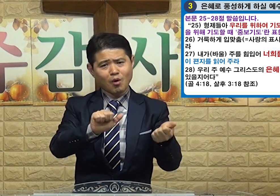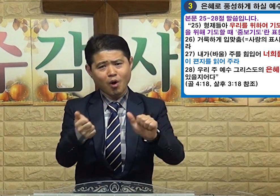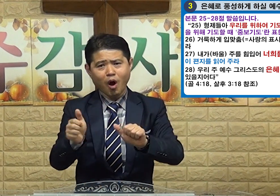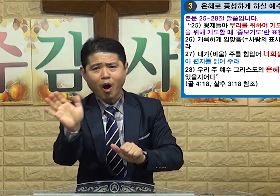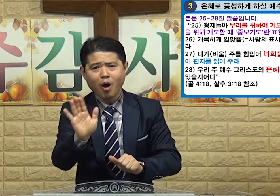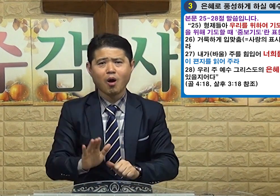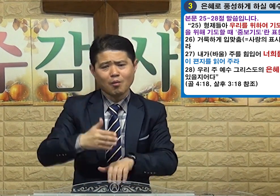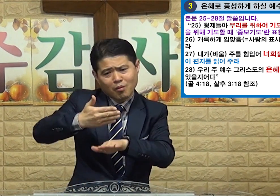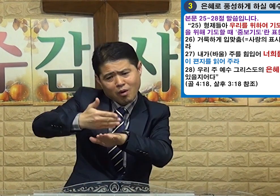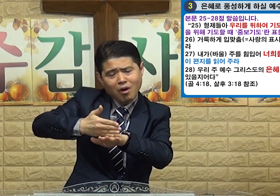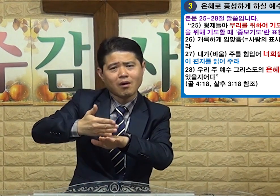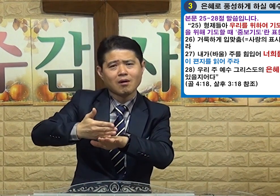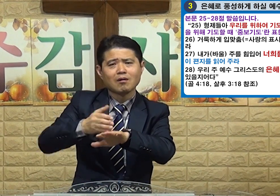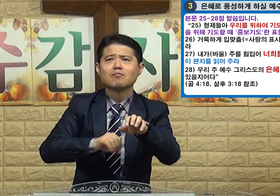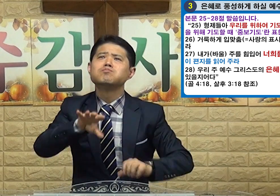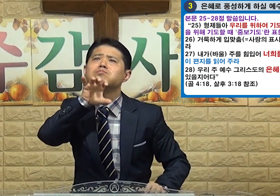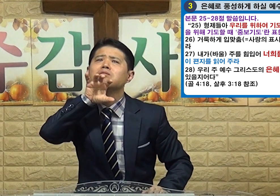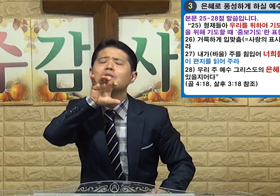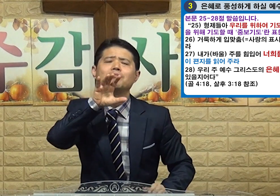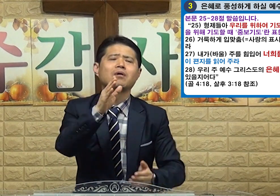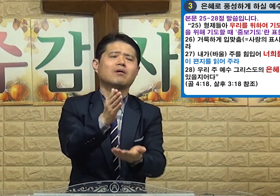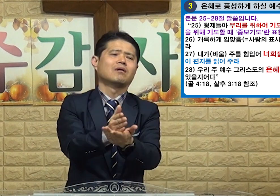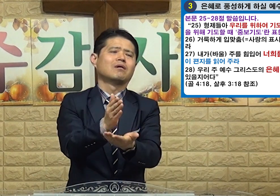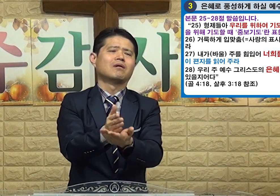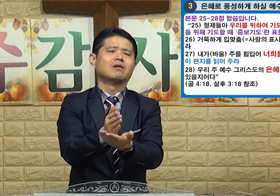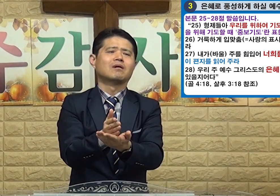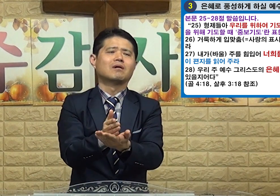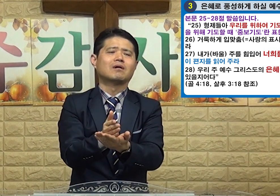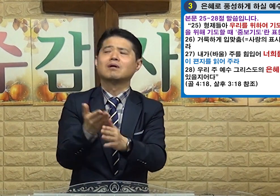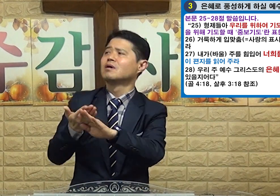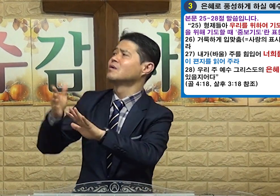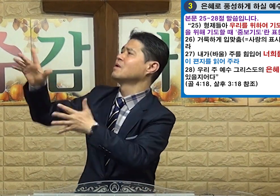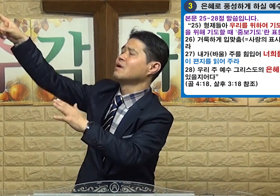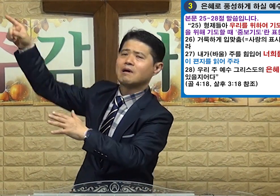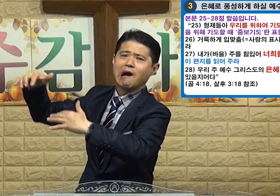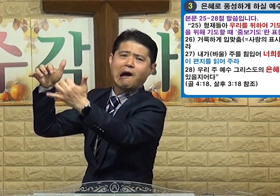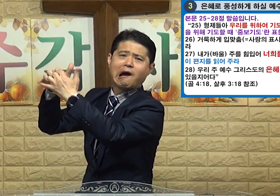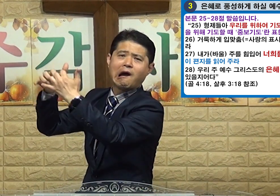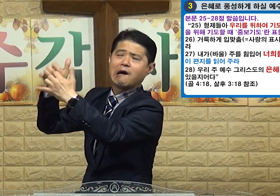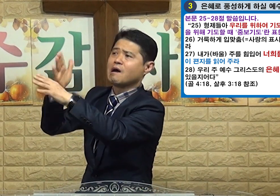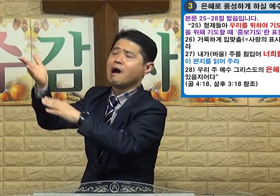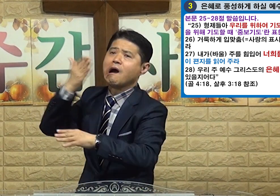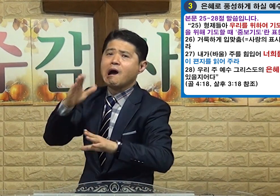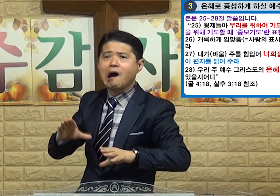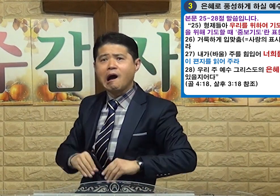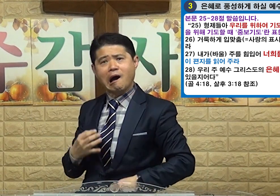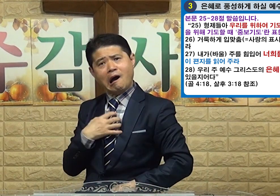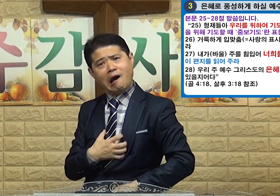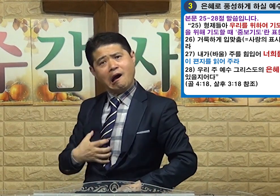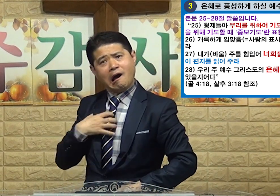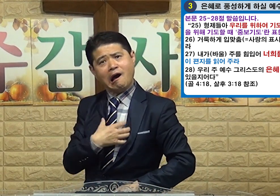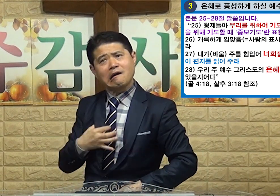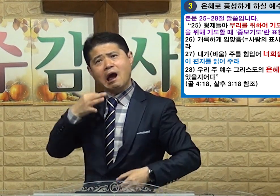굶주리지 않고 죽지도 않고 오히려 여기에 대해서 불만을 가지지 않고 감사하는 것입니다.